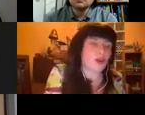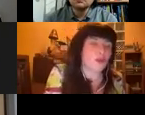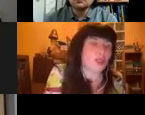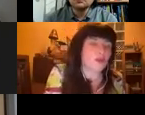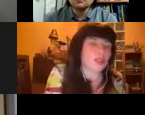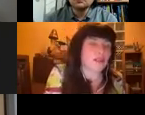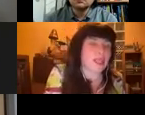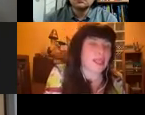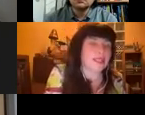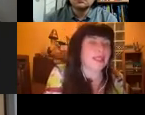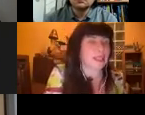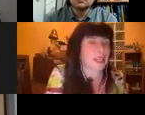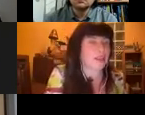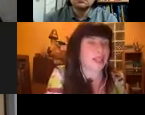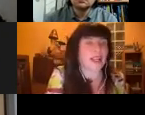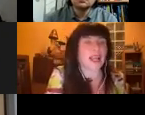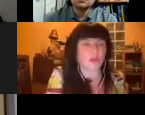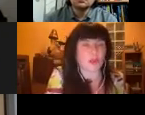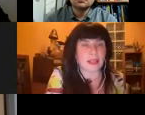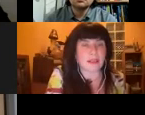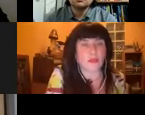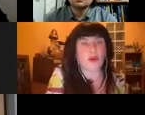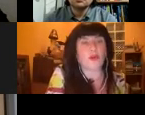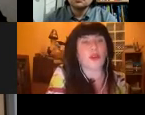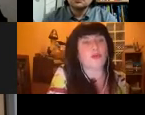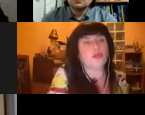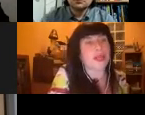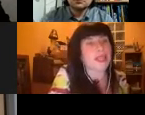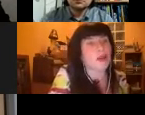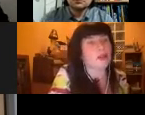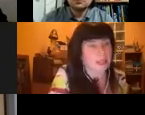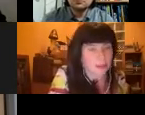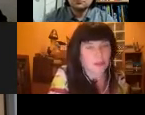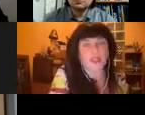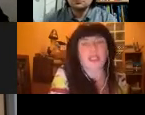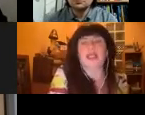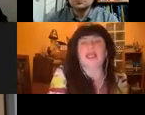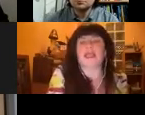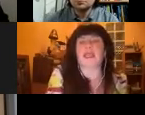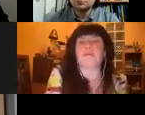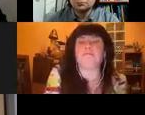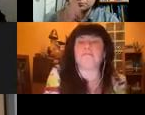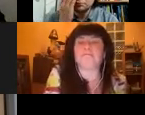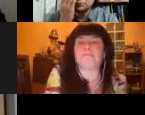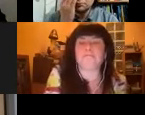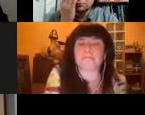algunos recursos que se usaban y que se extendían a varias cláusulas, un poco algunos recursos más discursivos, y